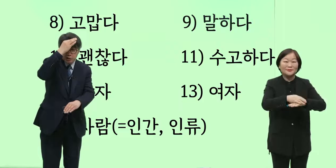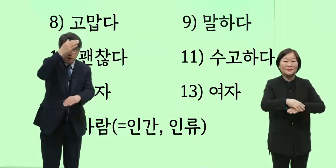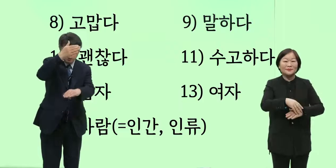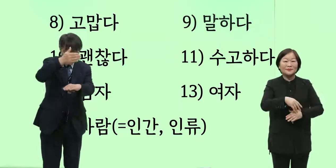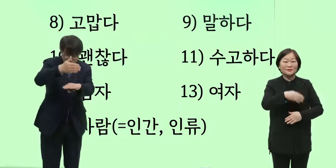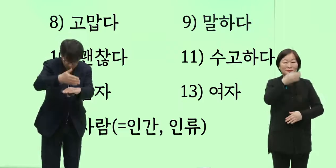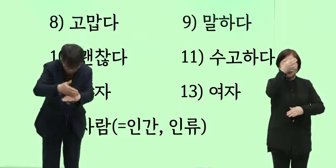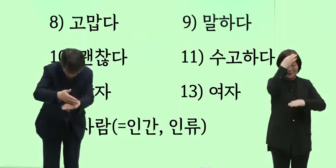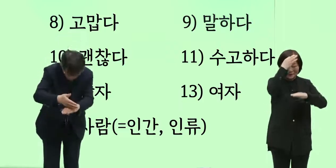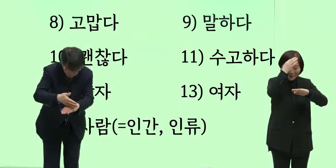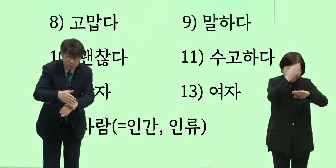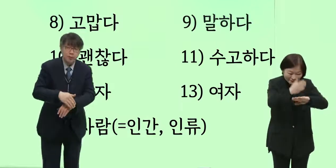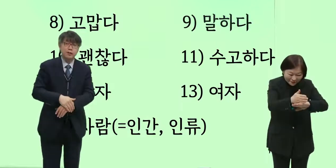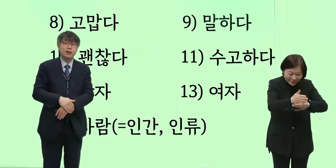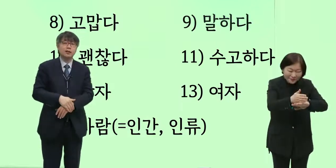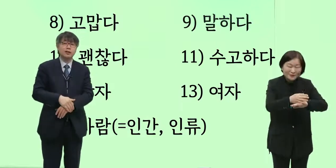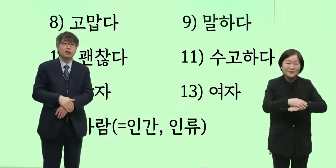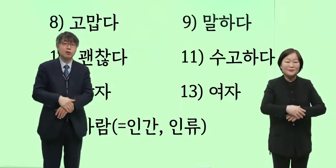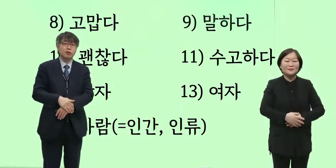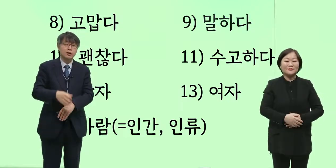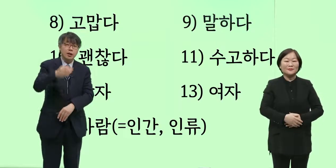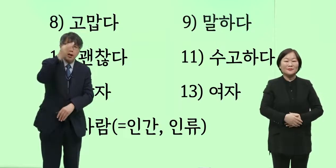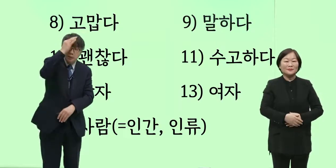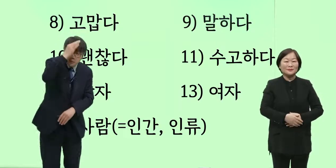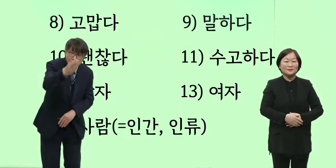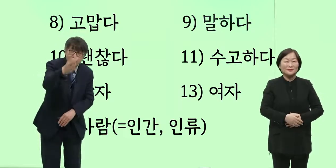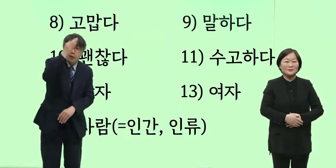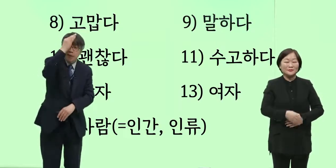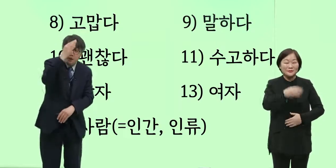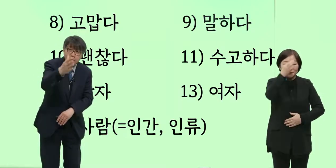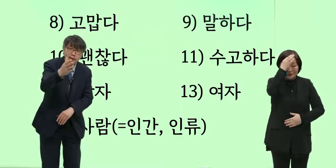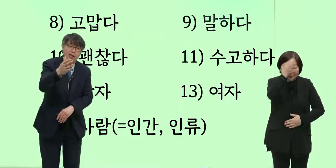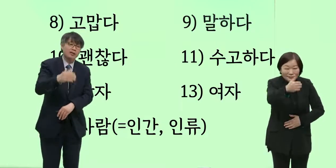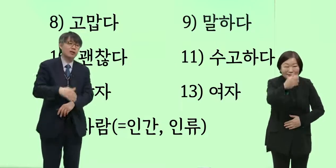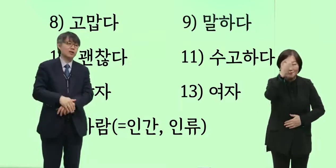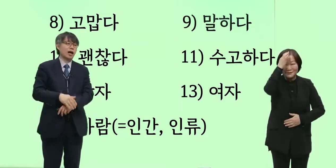부딪혀가지고 미안합니다. 이렇게 하고요. 아니면 미안합니다. 이렇게 하는 건 아주